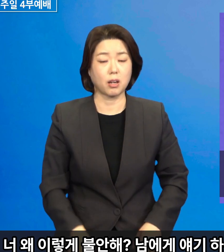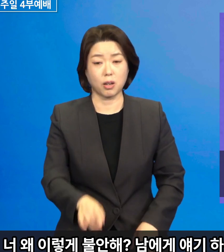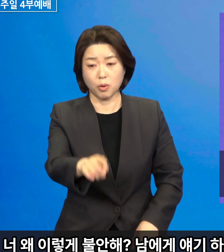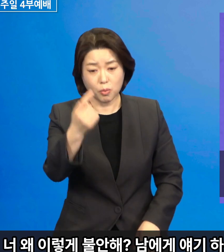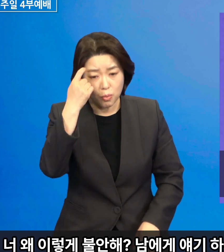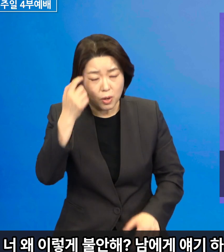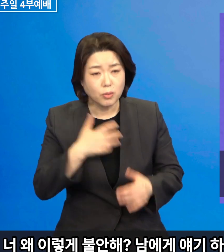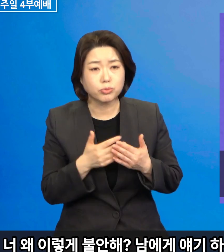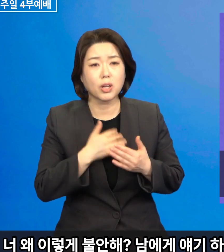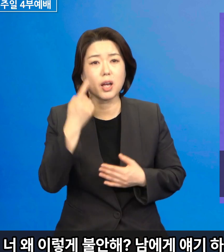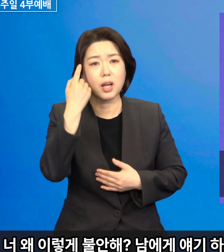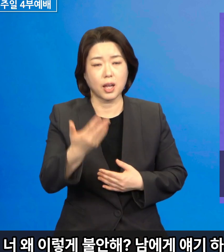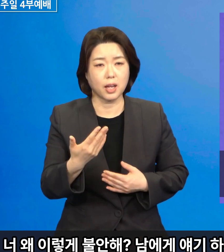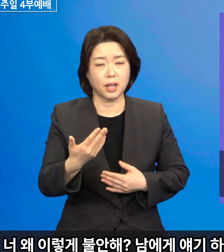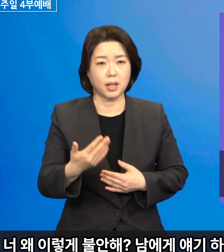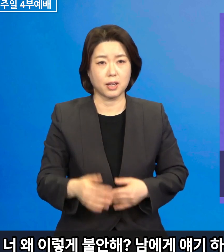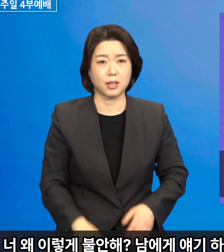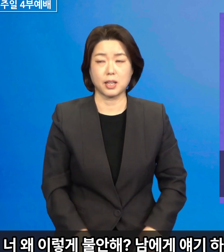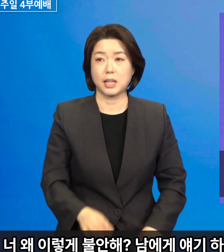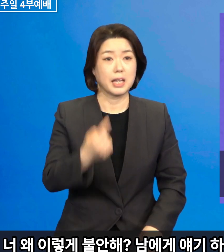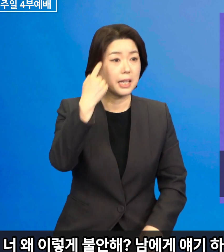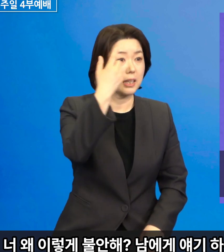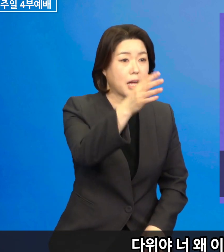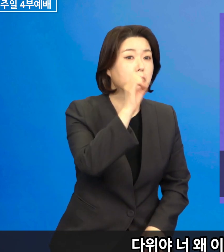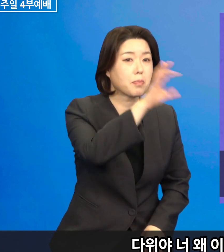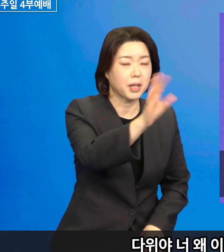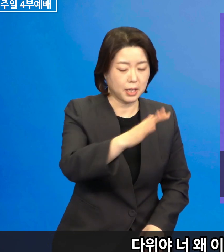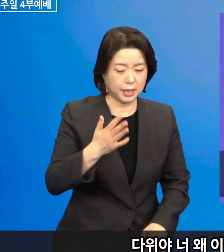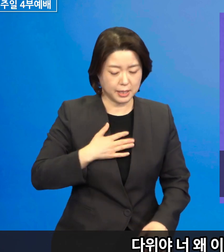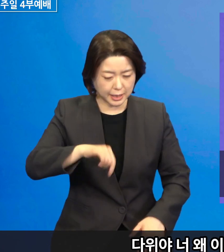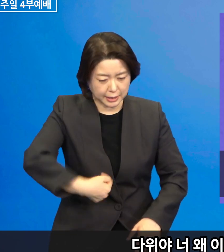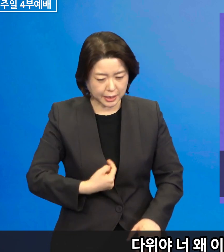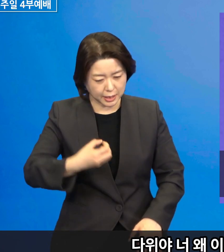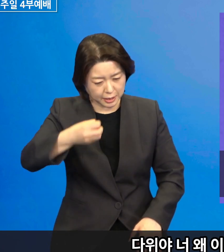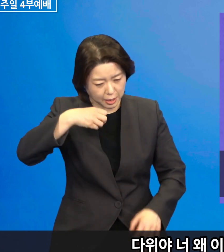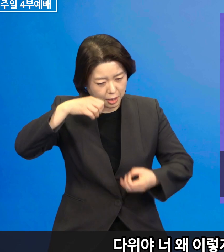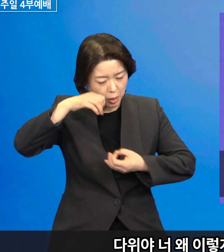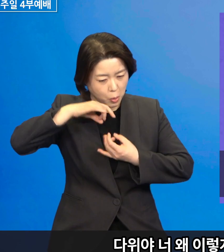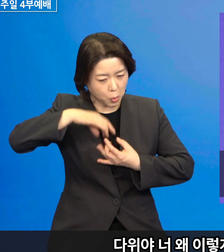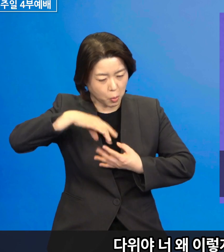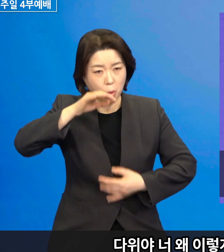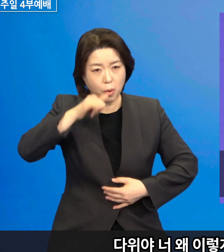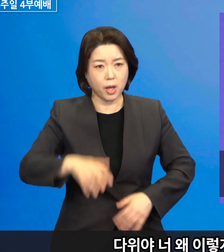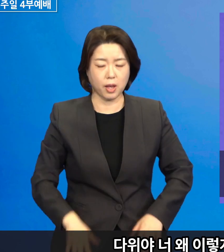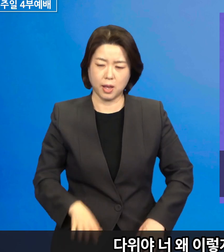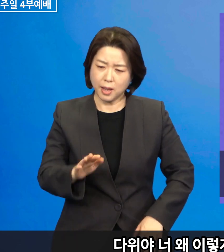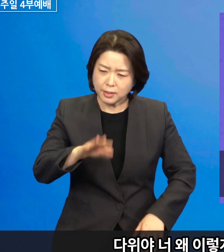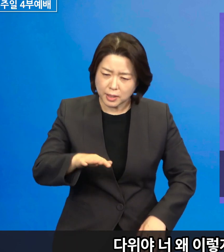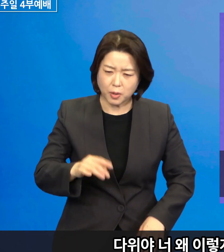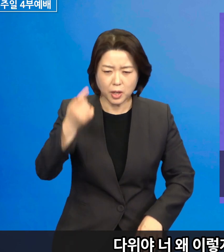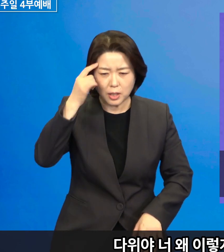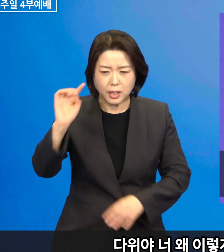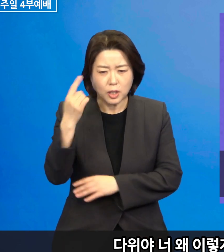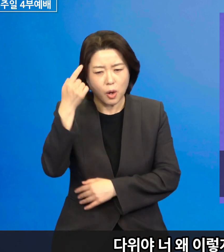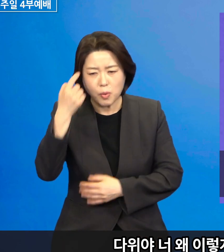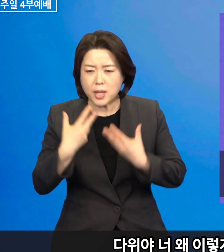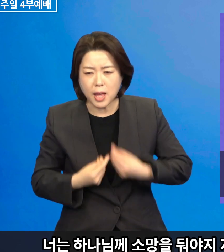불안해? 남에게 얘기하는 게 아니고 자기 자신에게 얘기하는 거야. 다윗아 너 왜 이렇게 불안해하니? 다윗아 너 왜 이렇게 낙심하고 있어